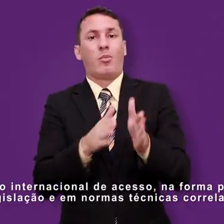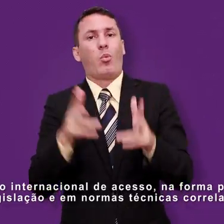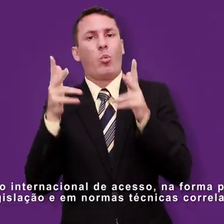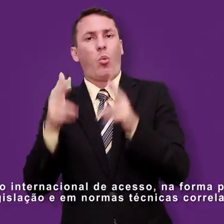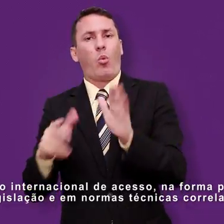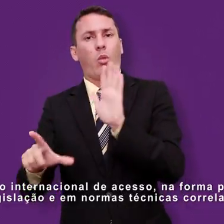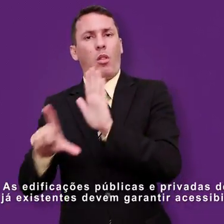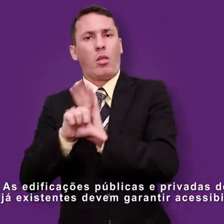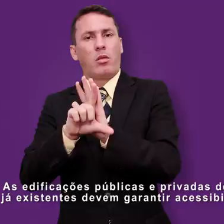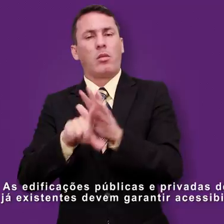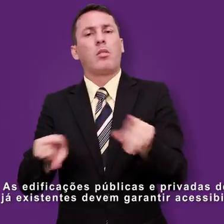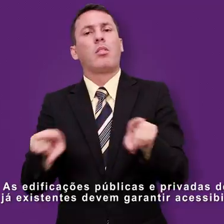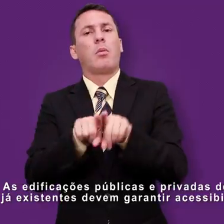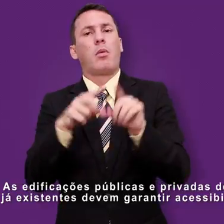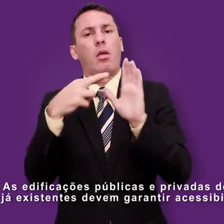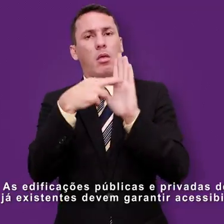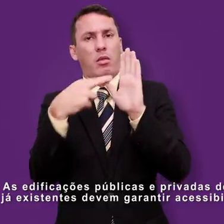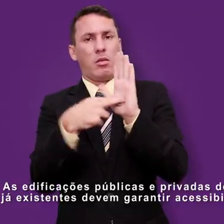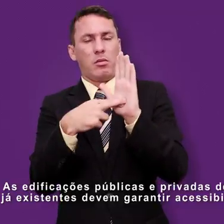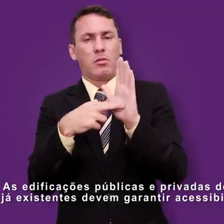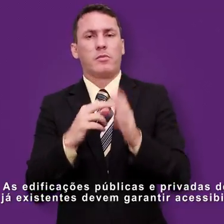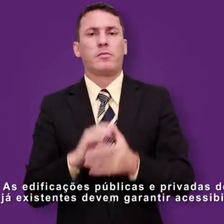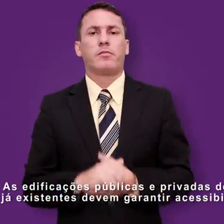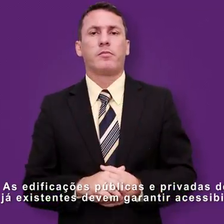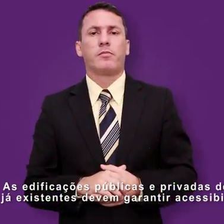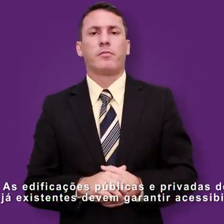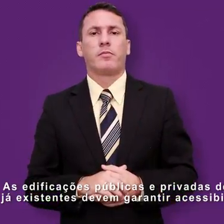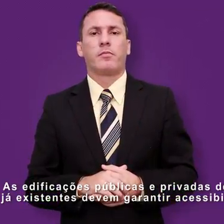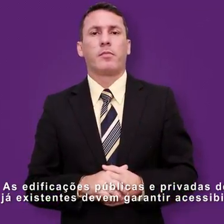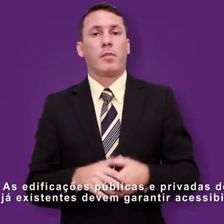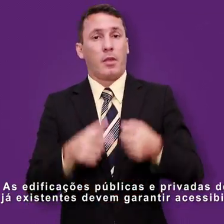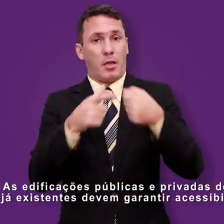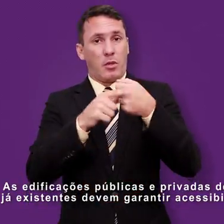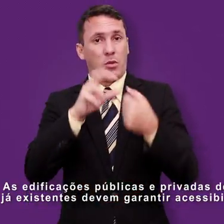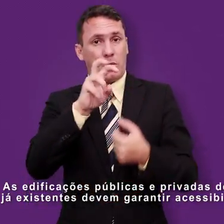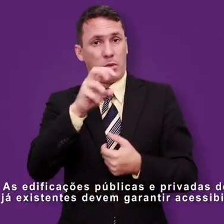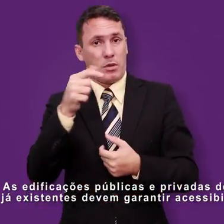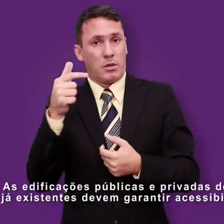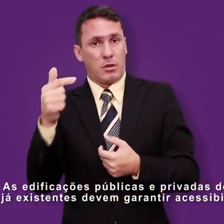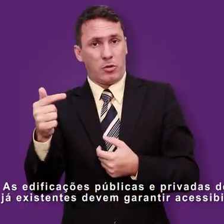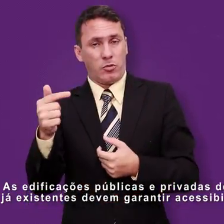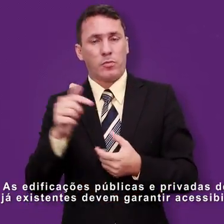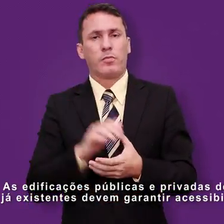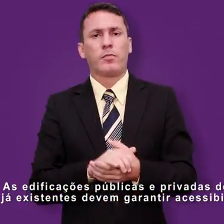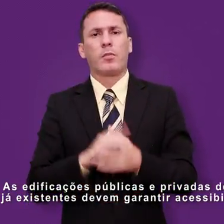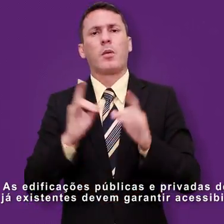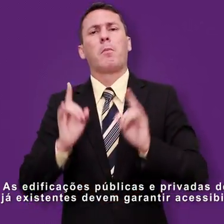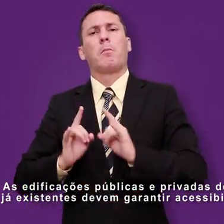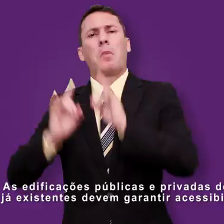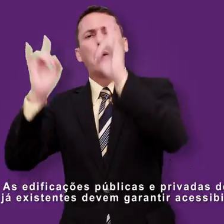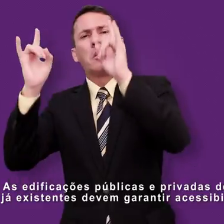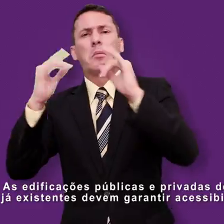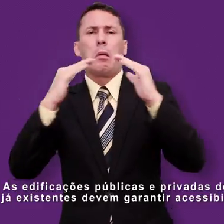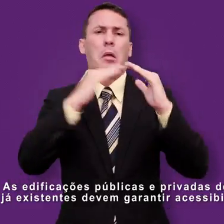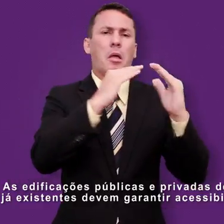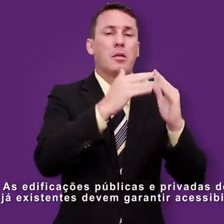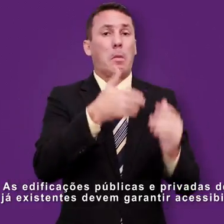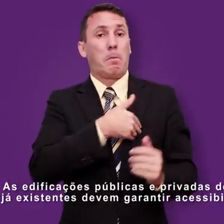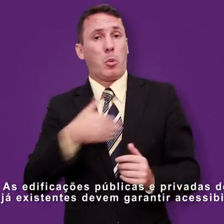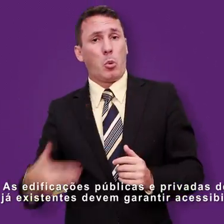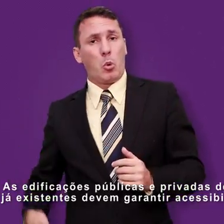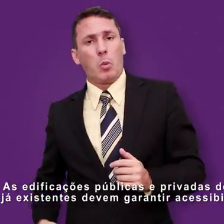técnicas correlatas. Artigo 57. As edificações públicas e privadas de uso coletivo